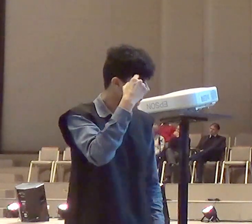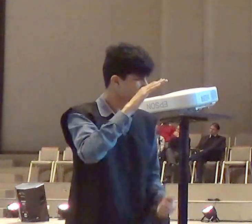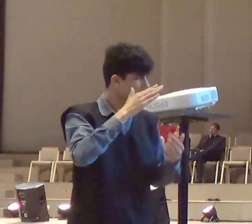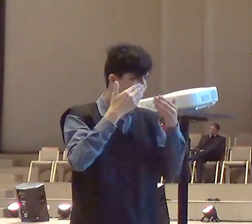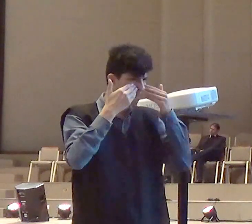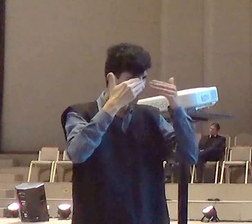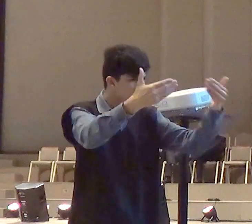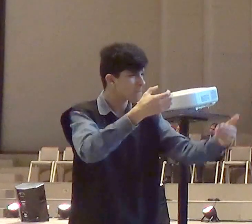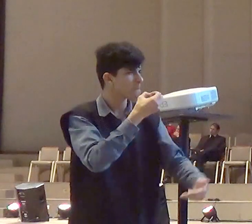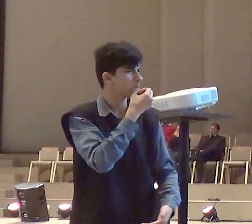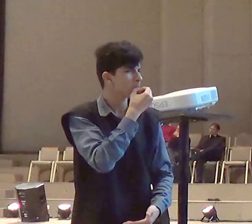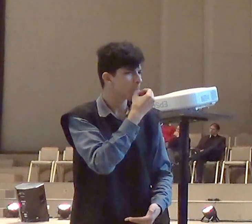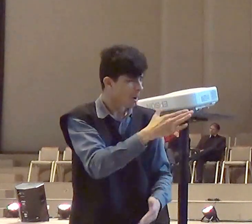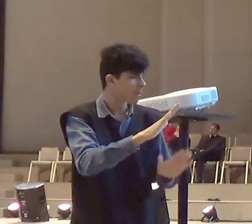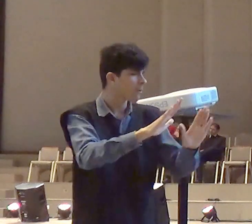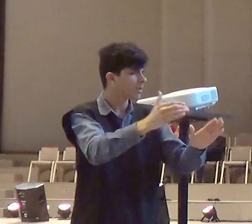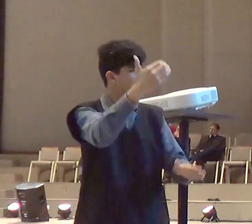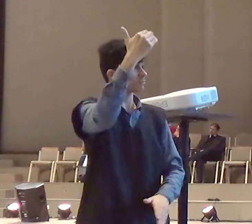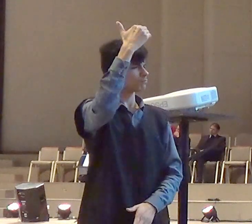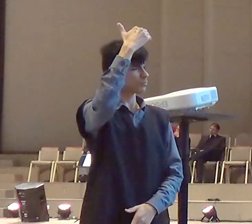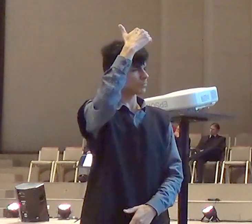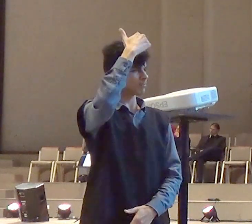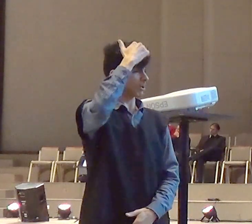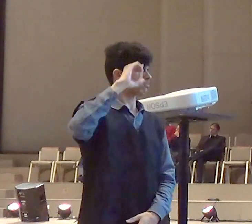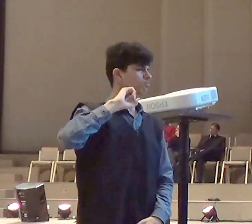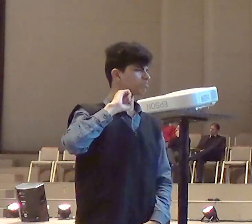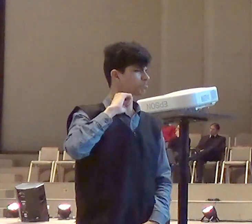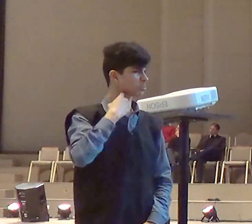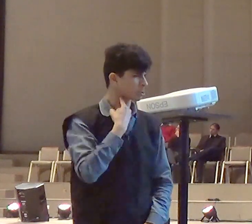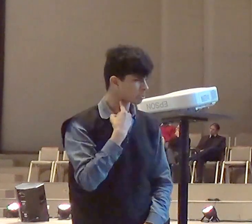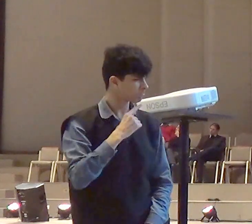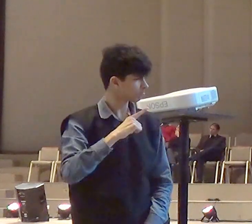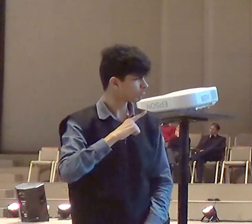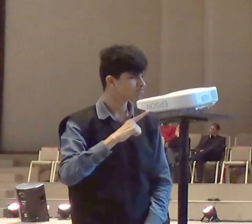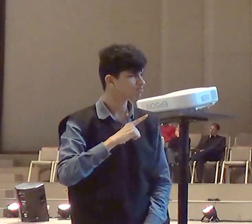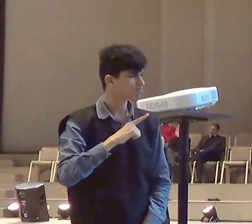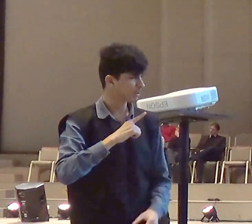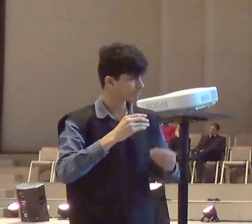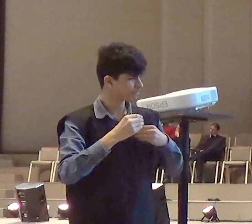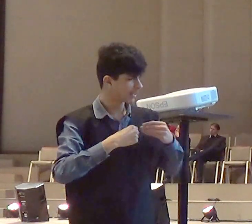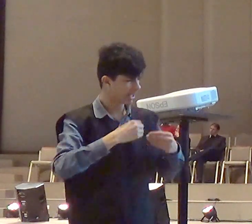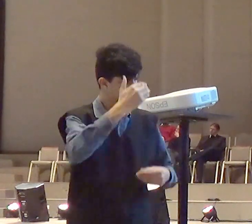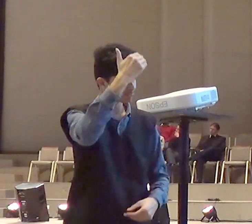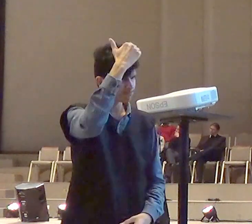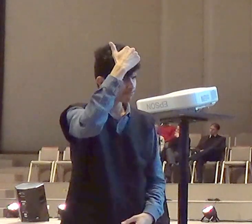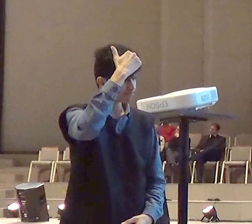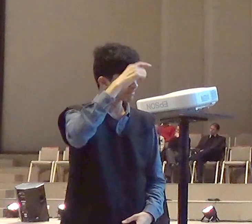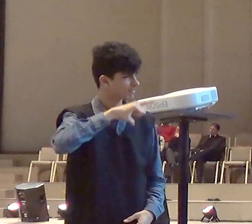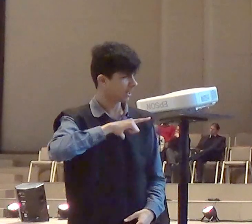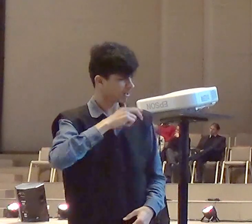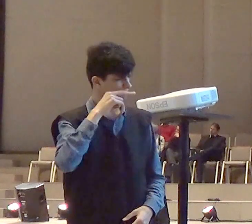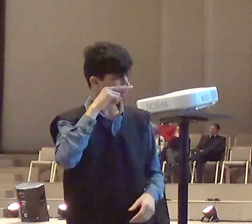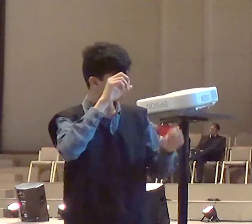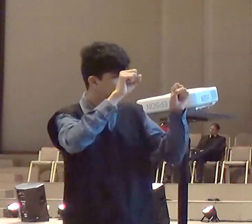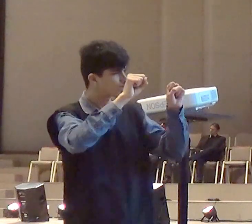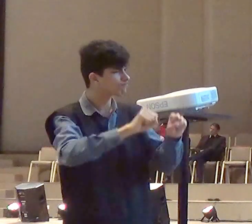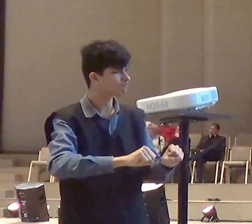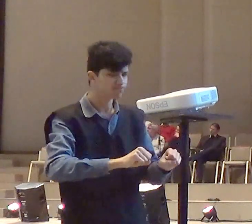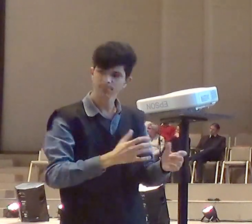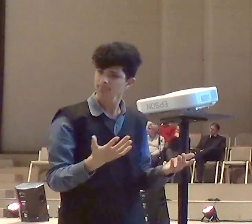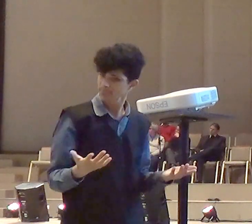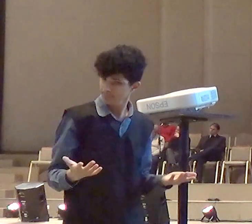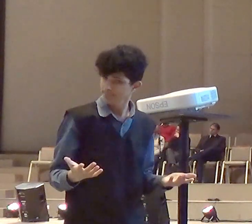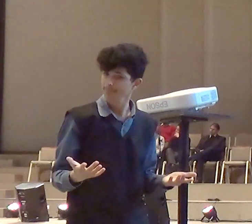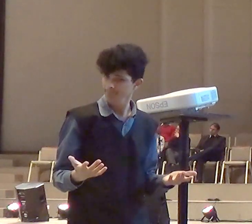pois a boca fala do que está cheio o coração